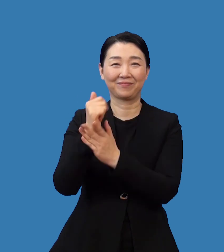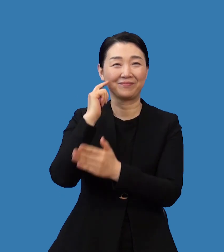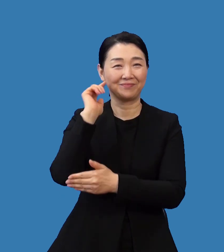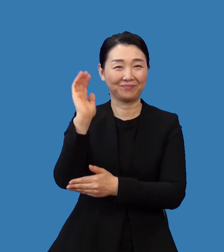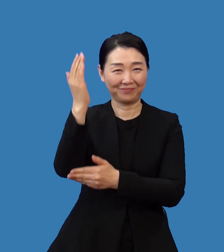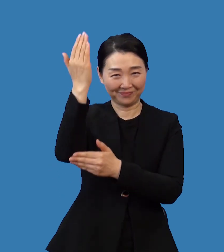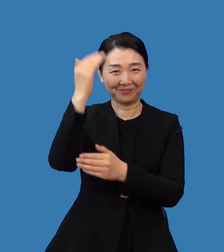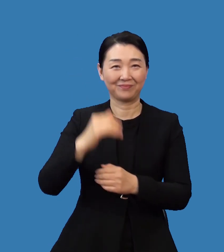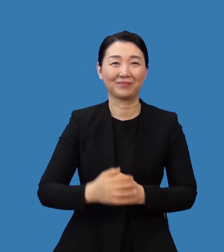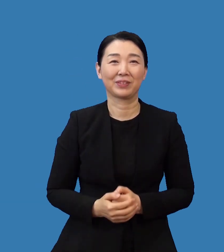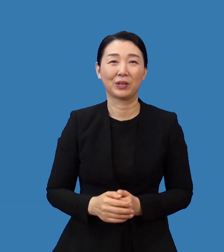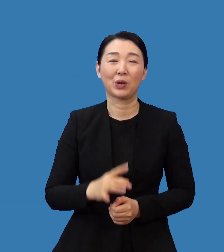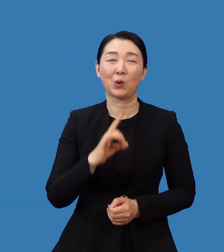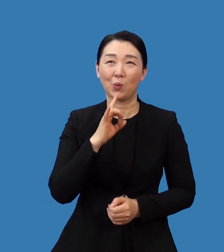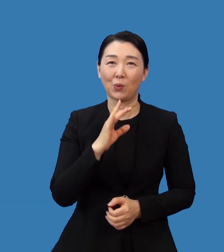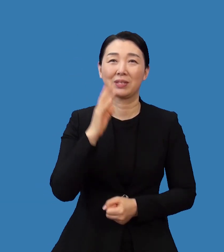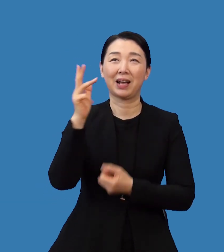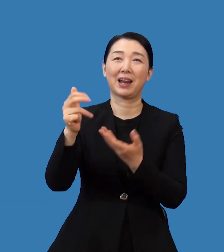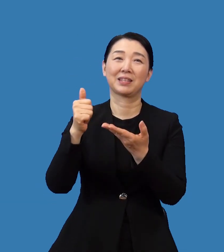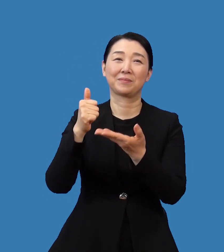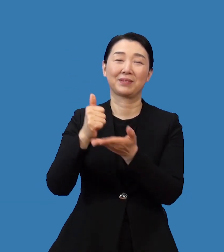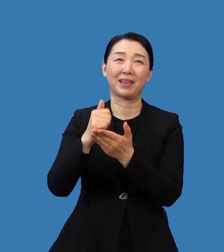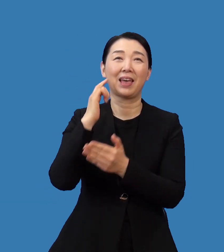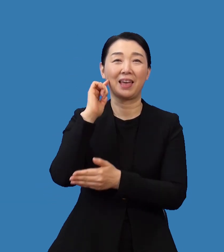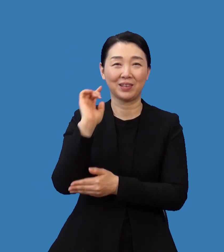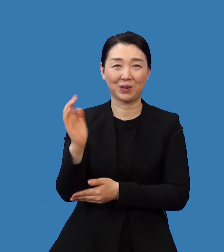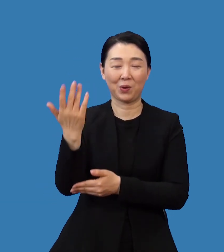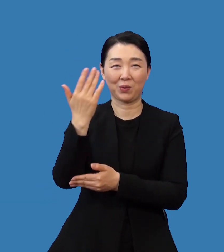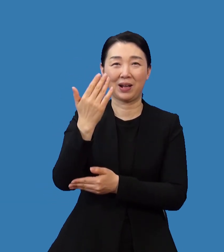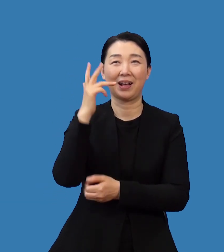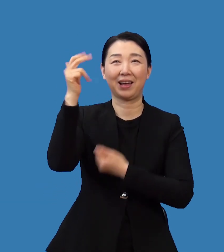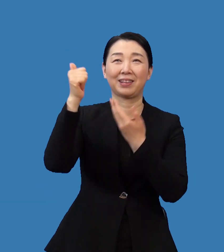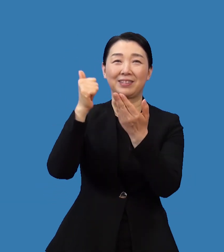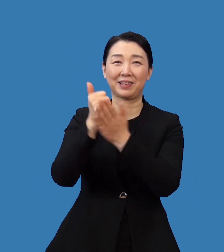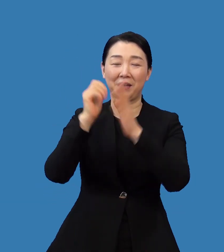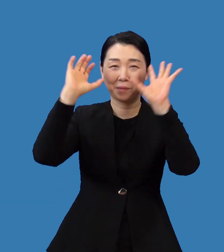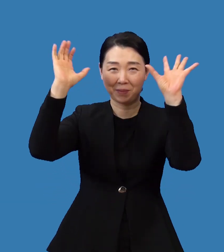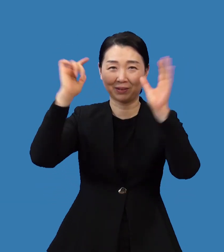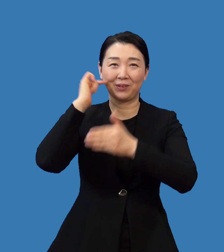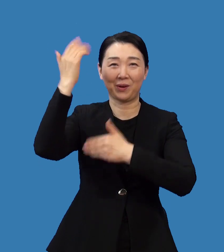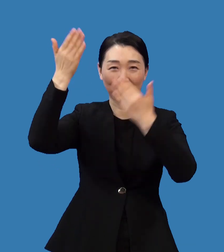영광. 네, 오직 하나님께 영광. 하나님께 박수로 영광을 돌리겠습니다.